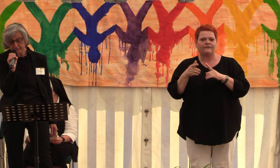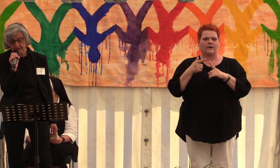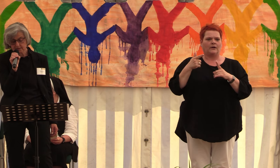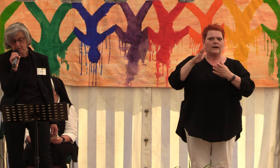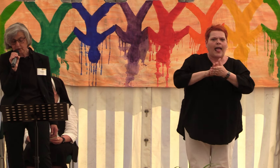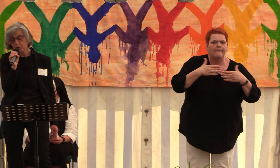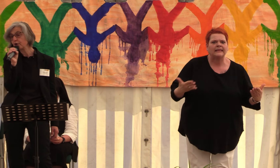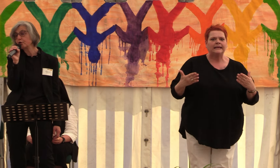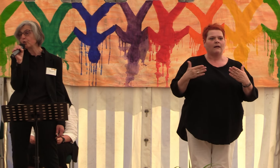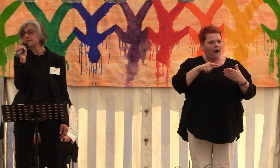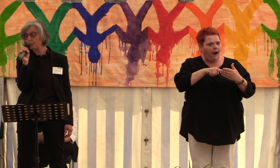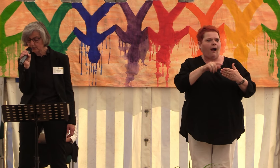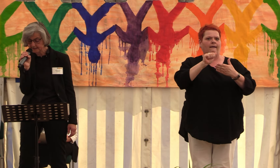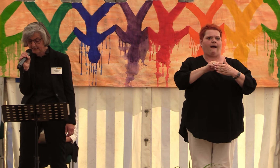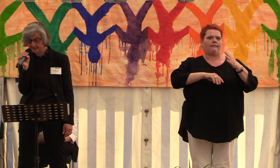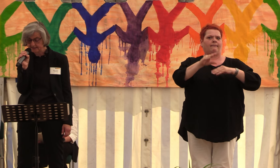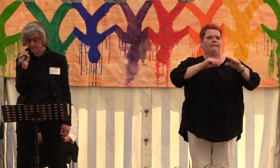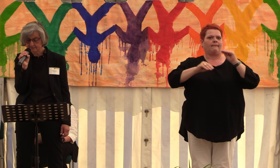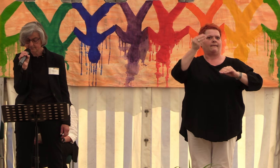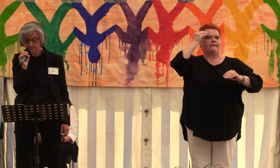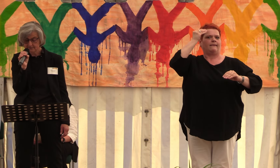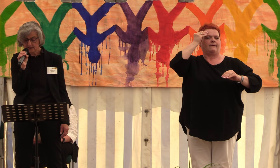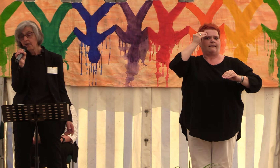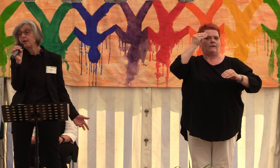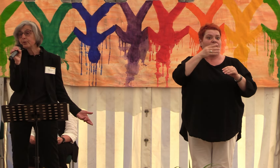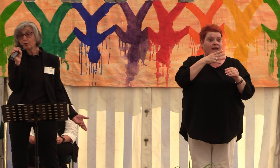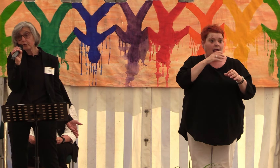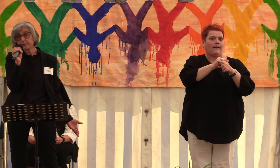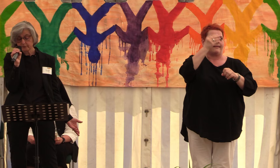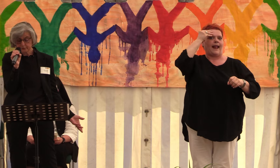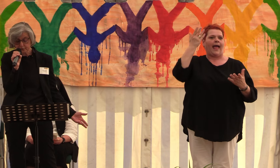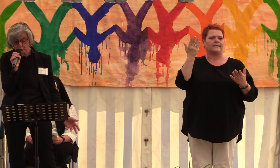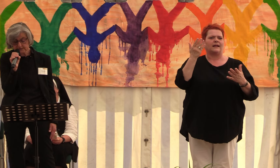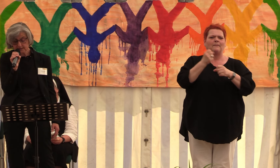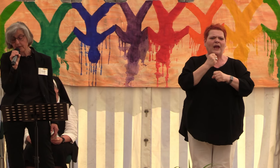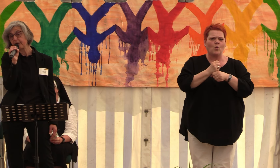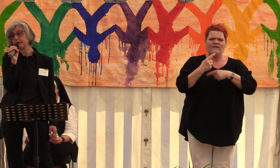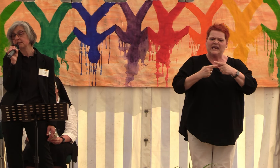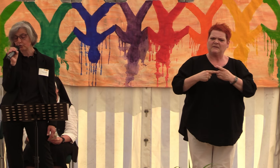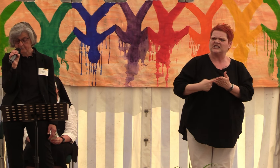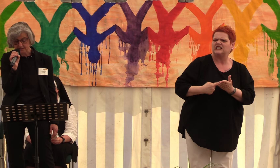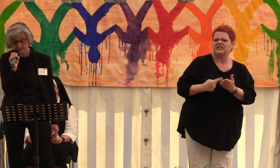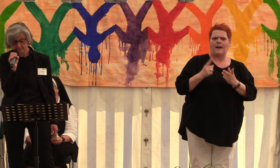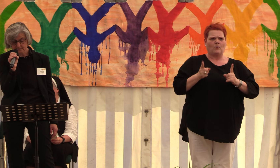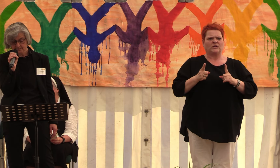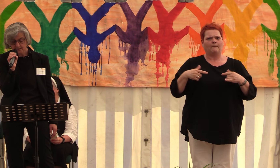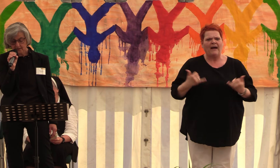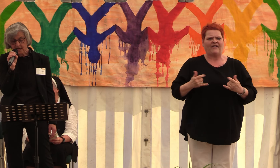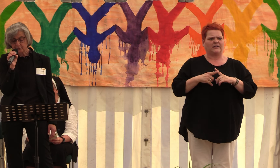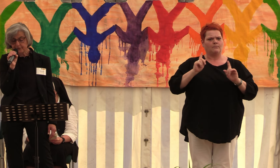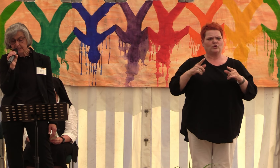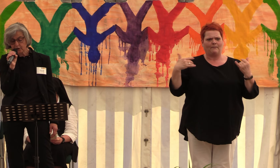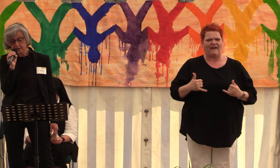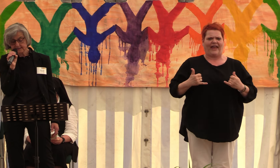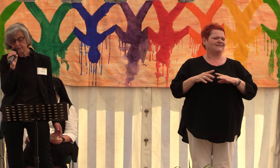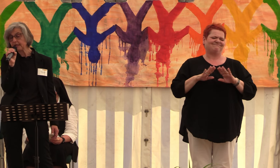im Unperfekten können große Möglichkeiten liegen. Im Beruf wird für uns immer Perfektion erwartet.